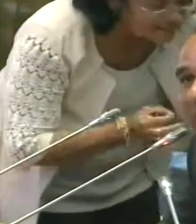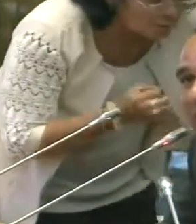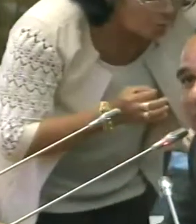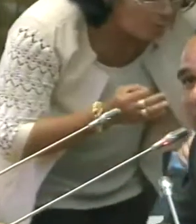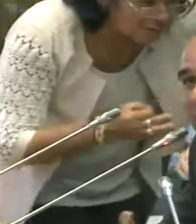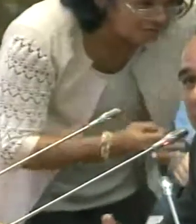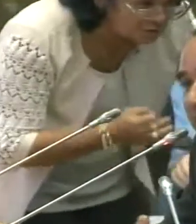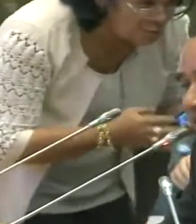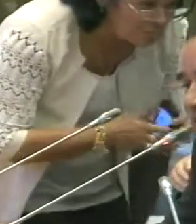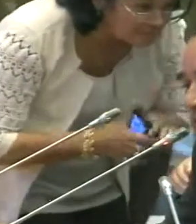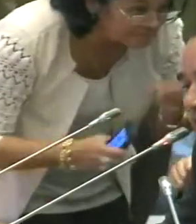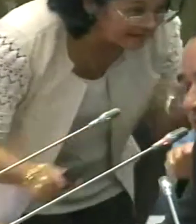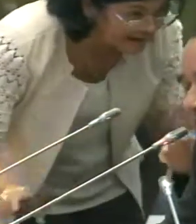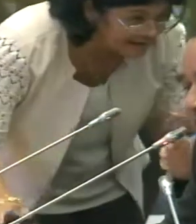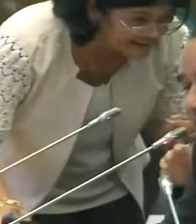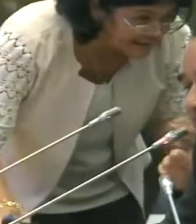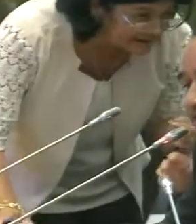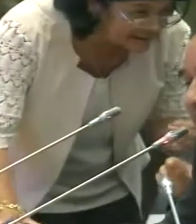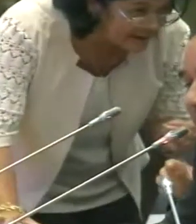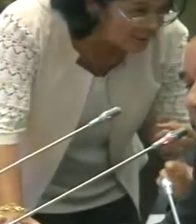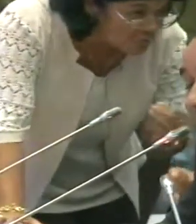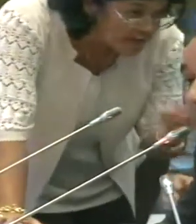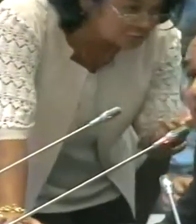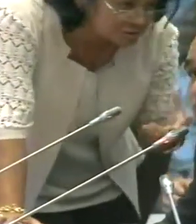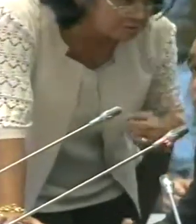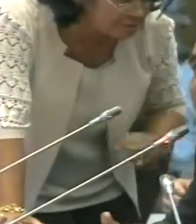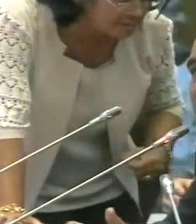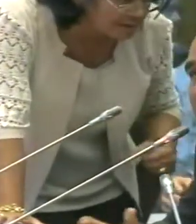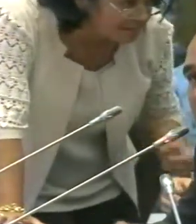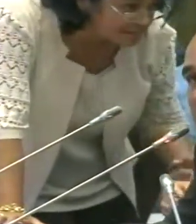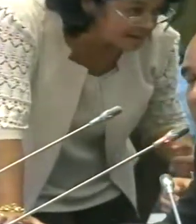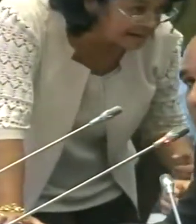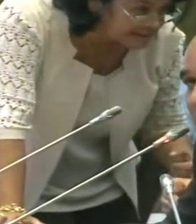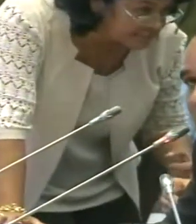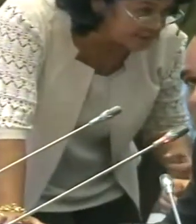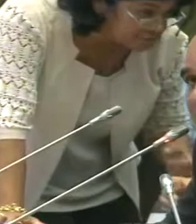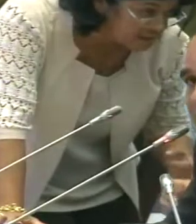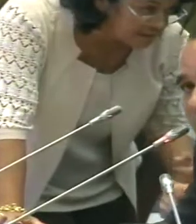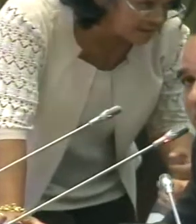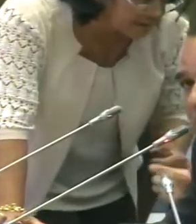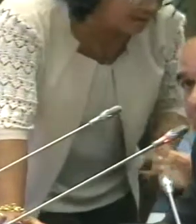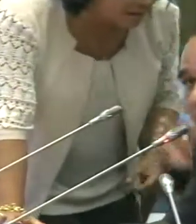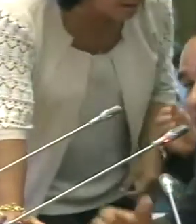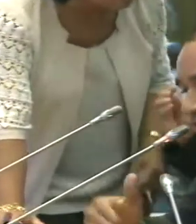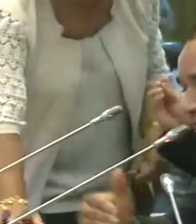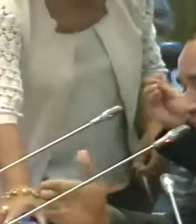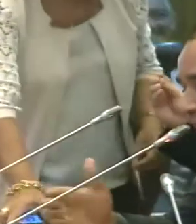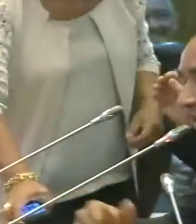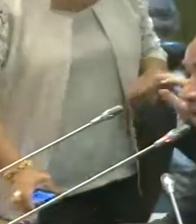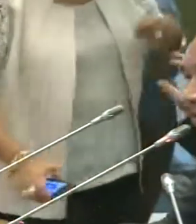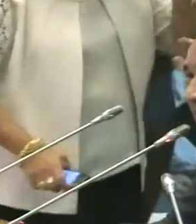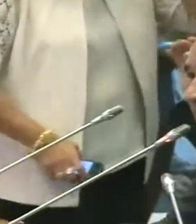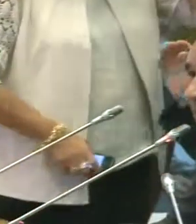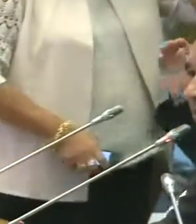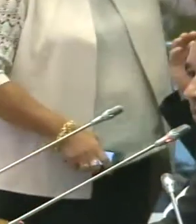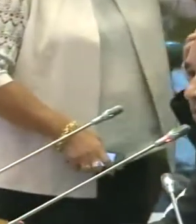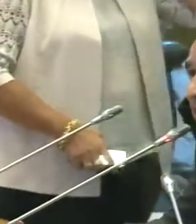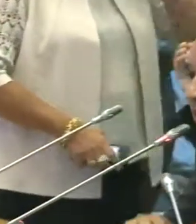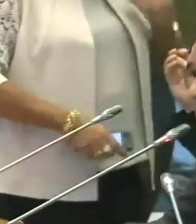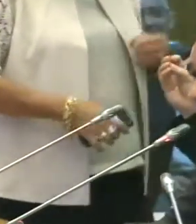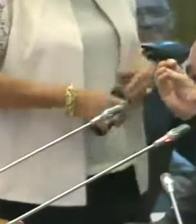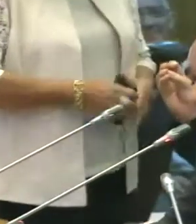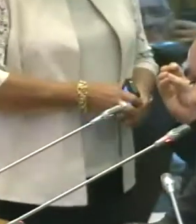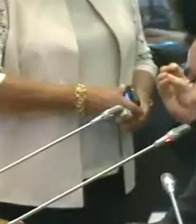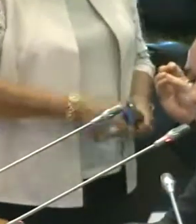plástico pirata, que foi tirado ali absurdamente, né, da Avenida Litorânea. Nós que somos frequentadores ali